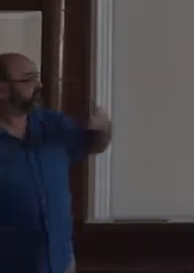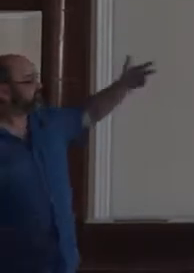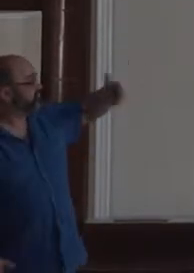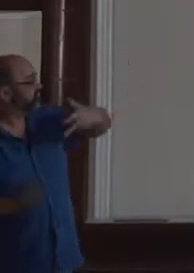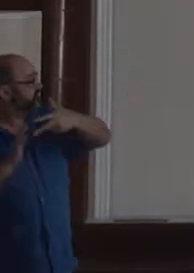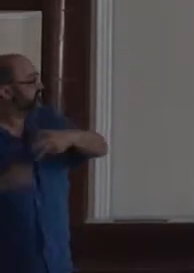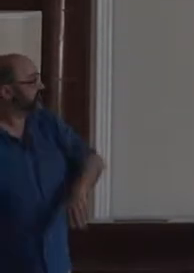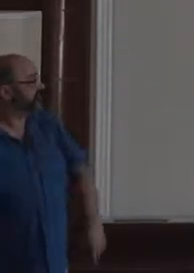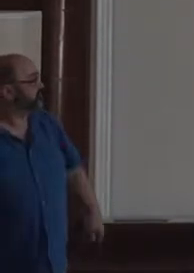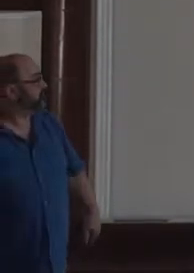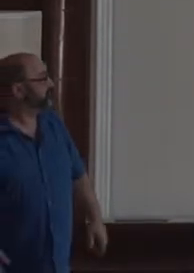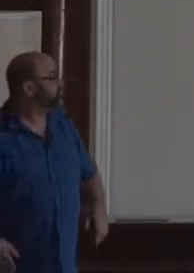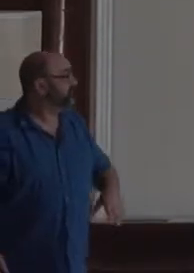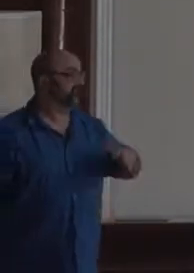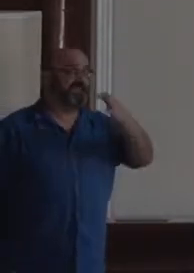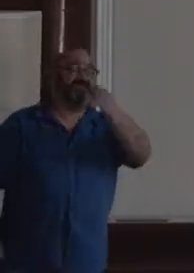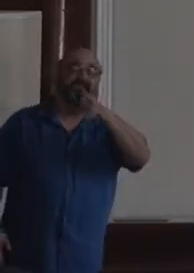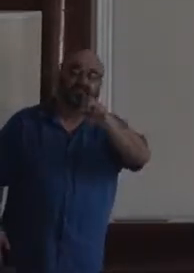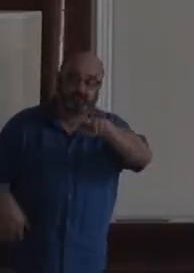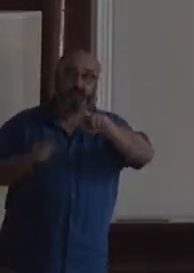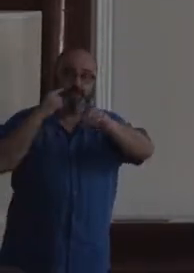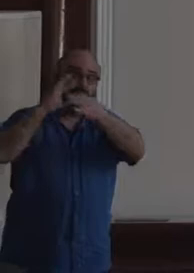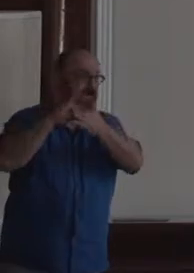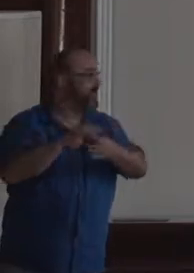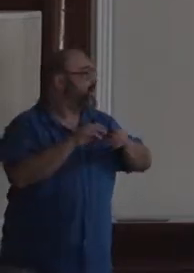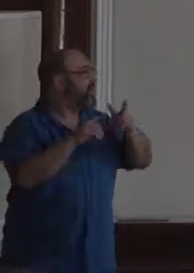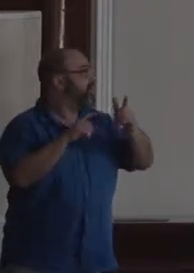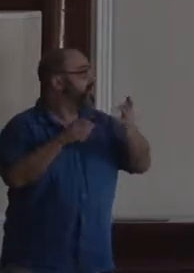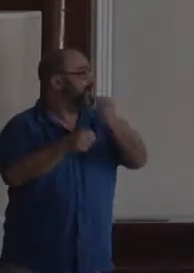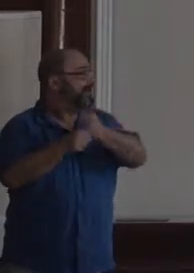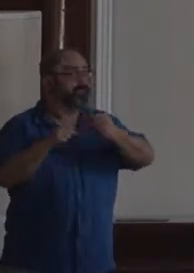Les fixtures peuvent dépendre l'une de l'autre. Donc là, pour créer mon petit objet temps,